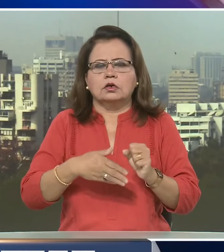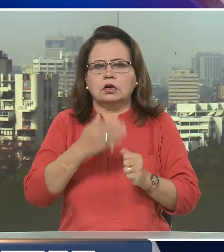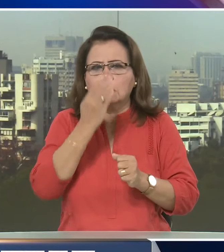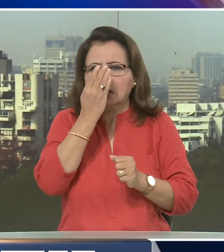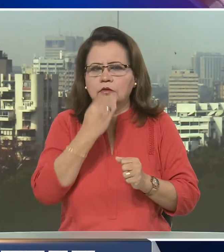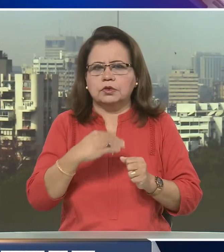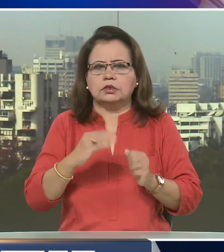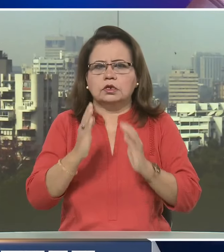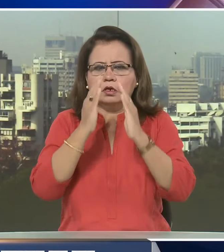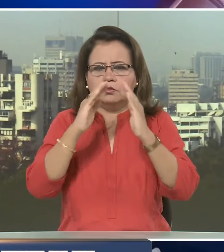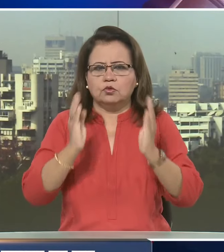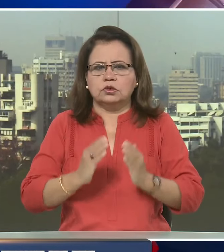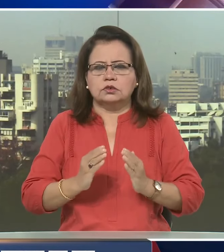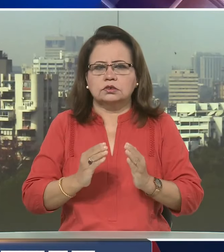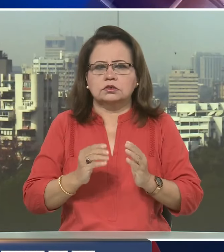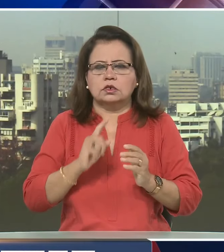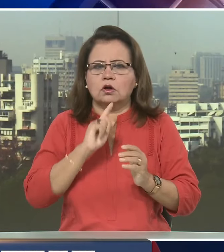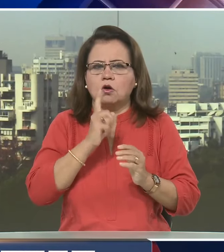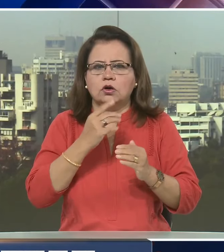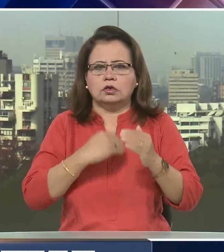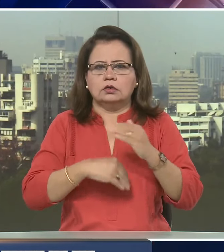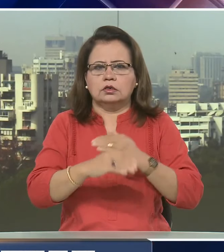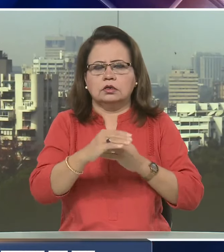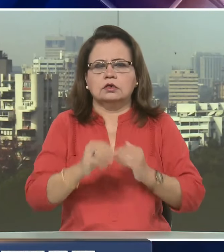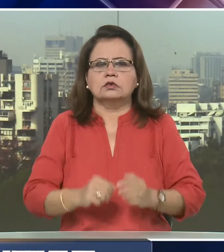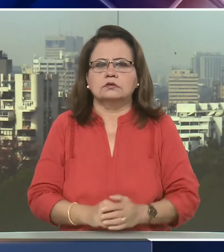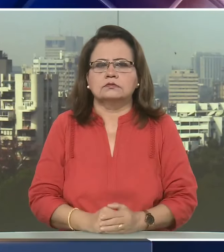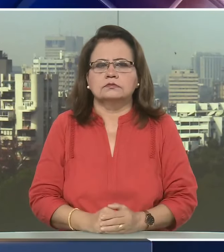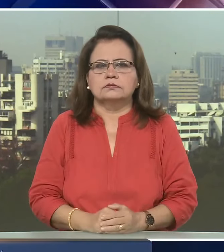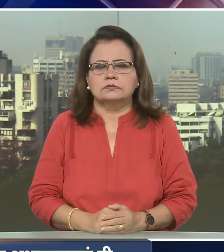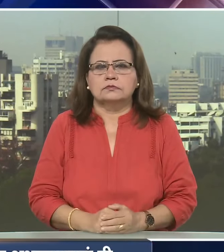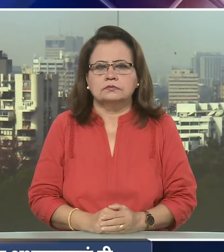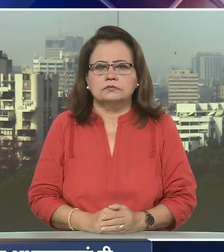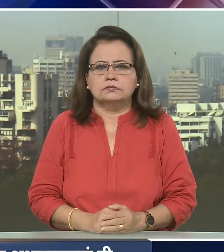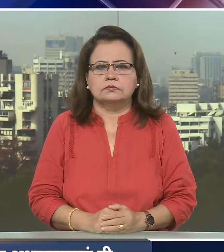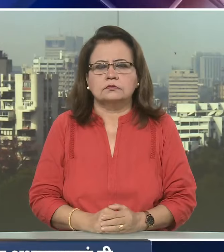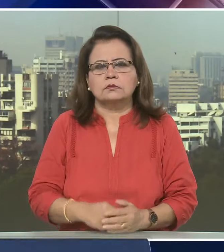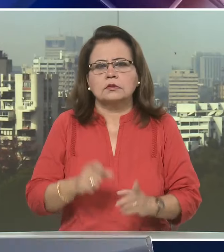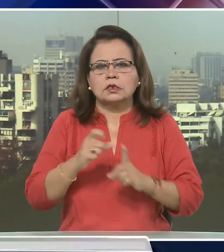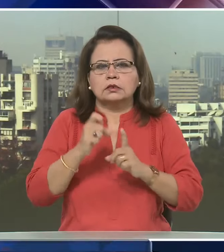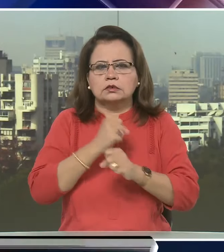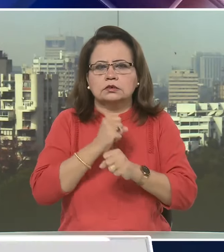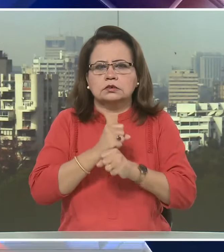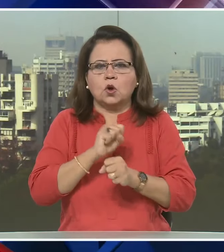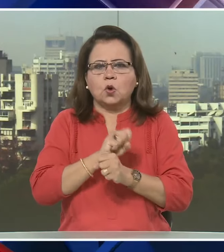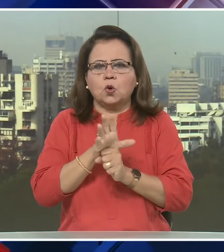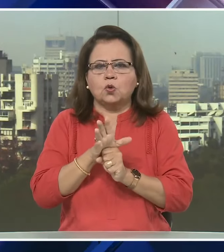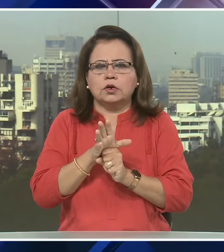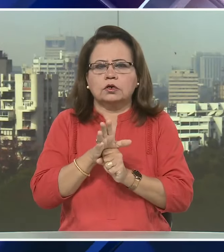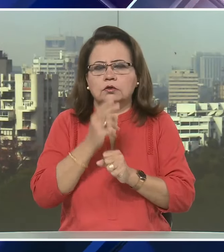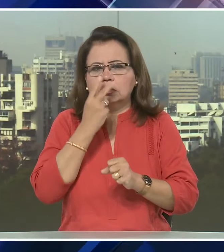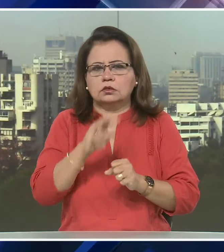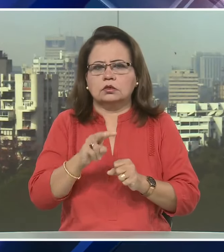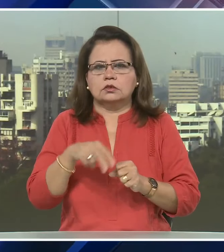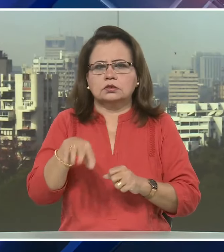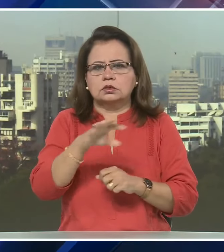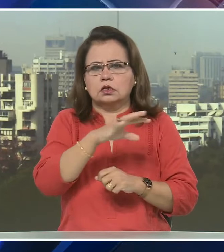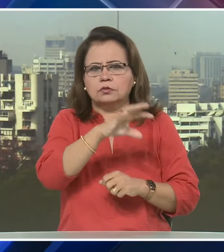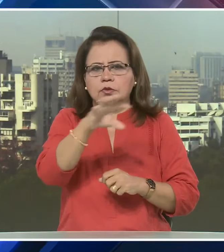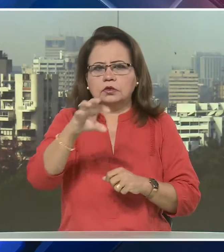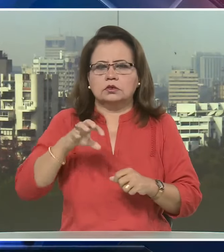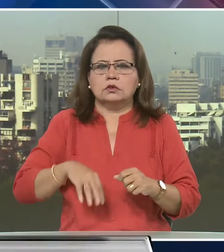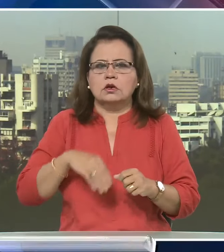मूर्ति से संबंधित भी दिशा निर्देश जारी किए गए हैं। दिल्ली सरकार ने कोविड 19 महामारी को देखते हुए सार्वजनिक